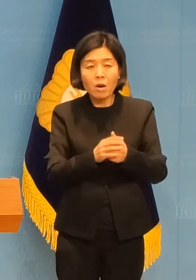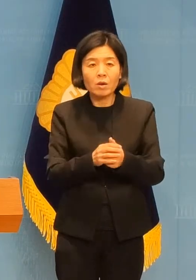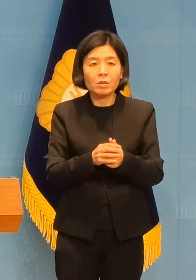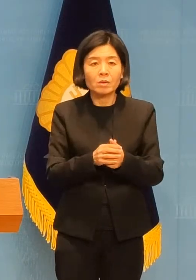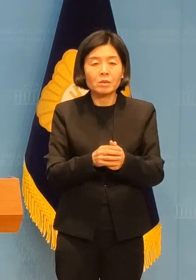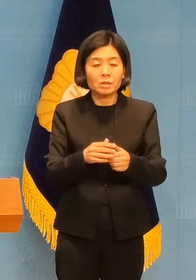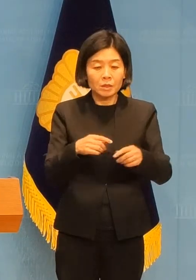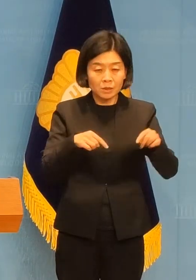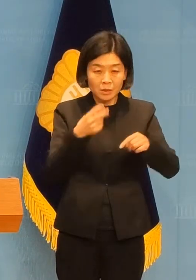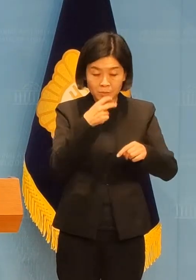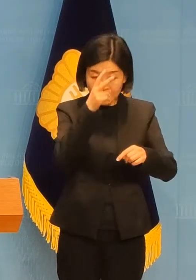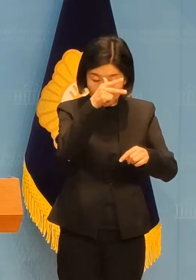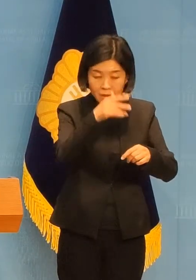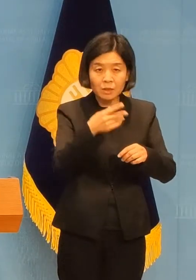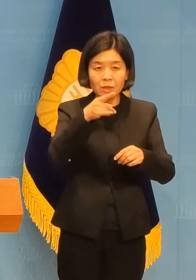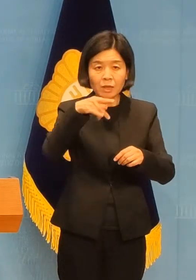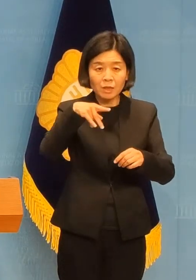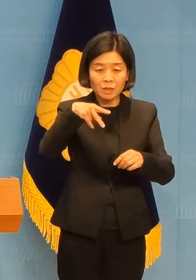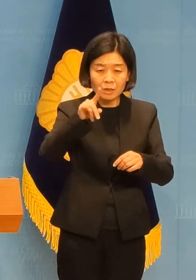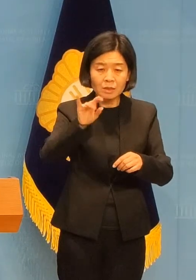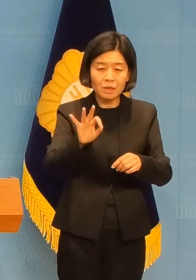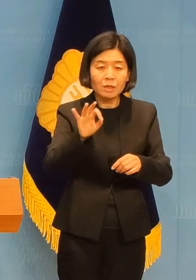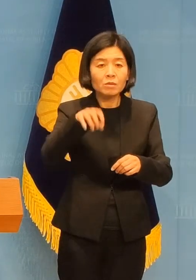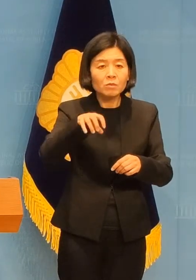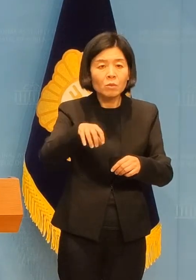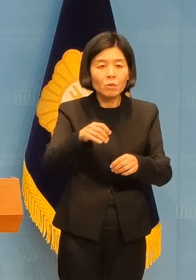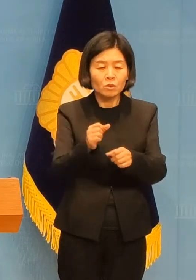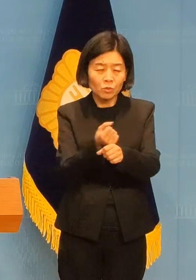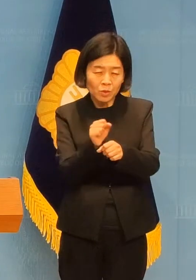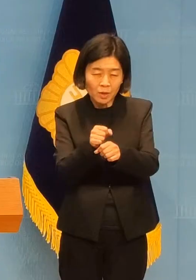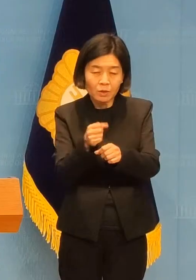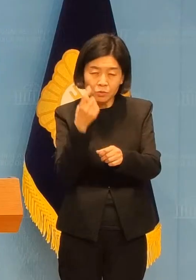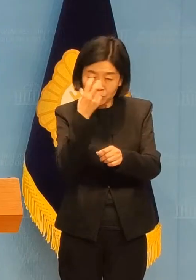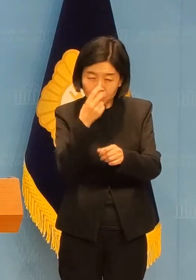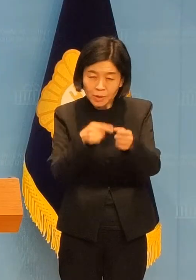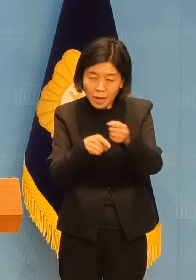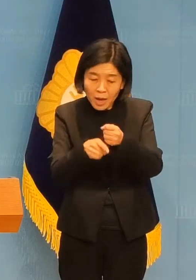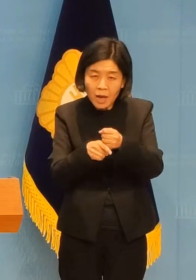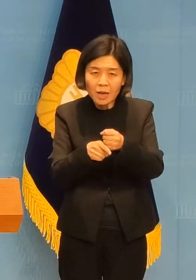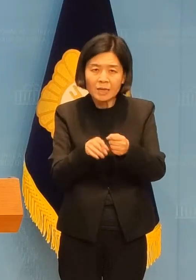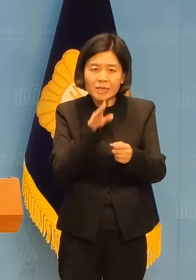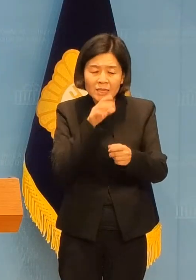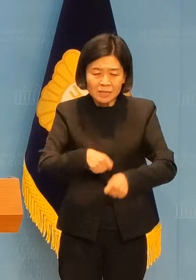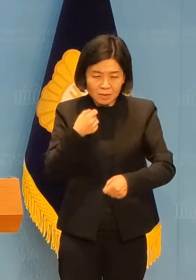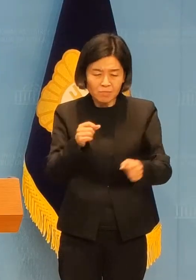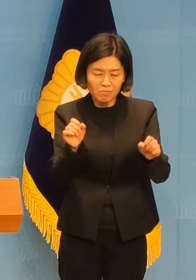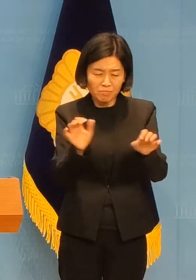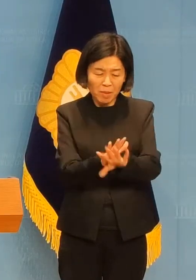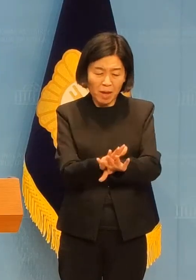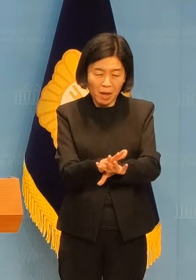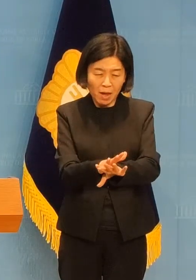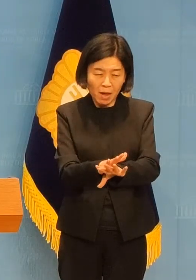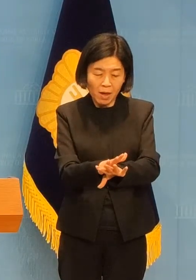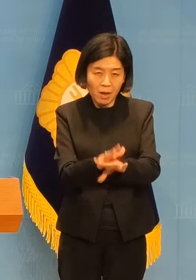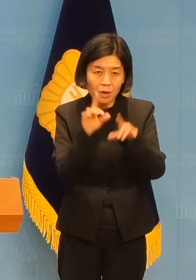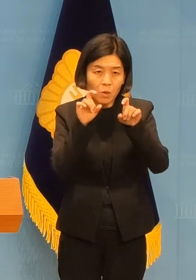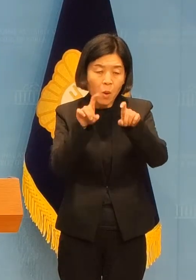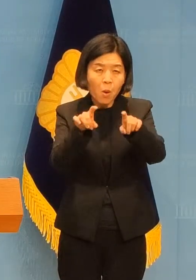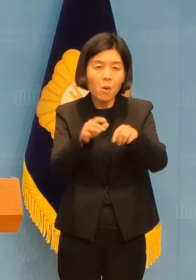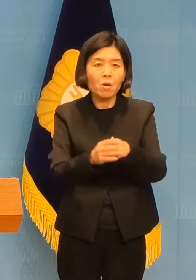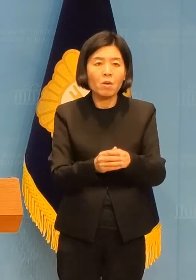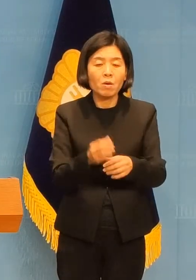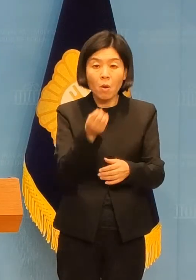정치검찰은 대장동 조작 수사의 실체와 책임을 은폐하며 진실을 덮으려고 합니다. 언론이